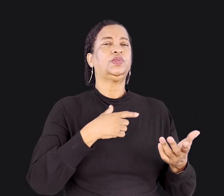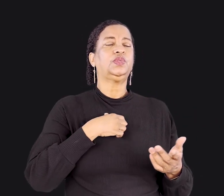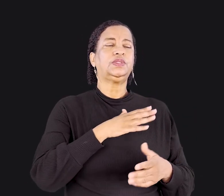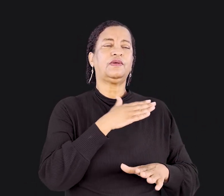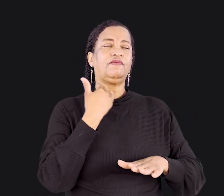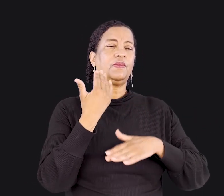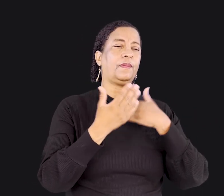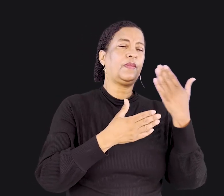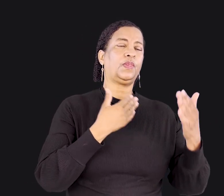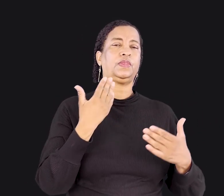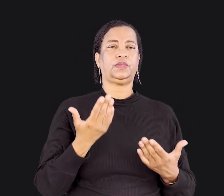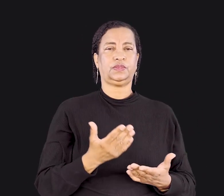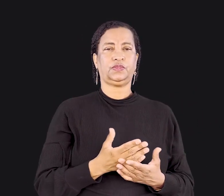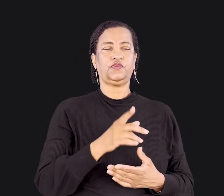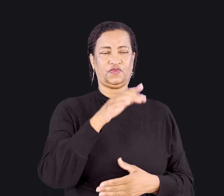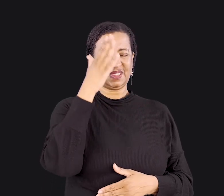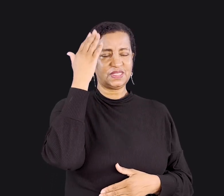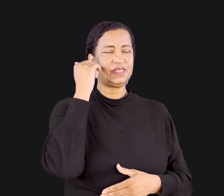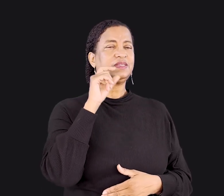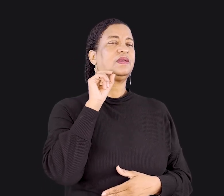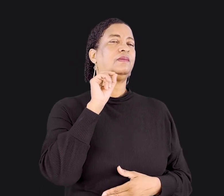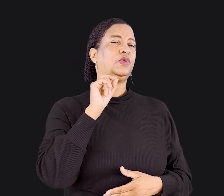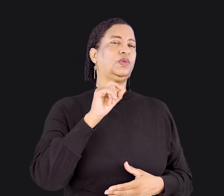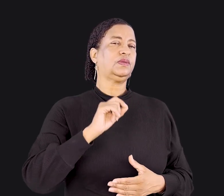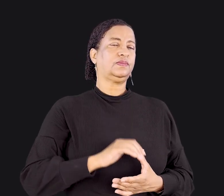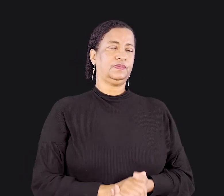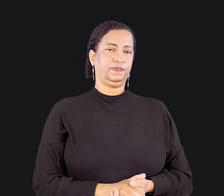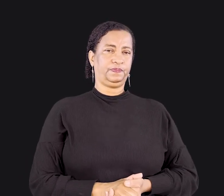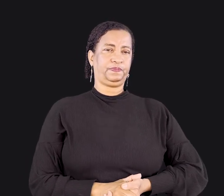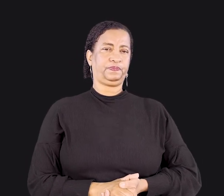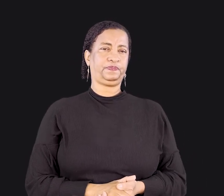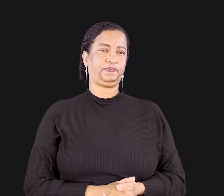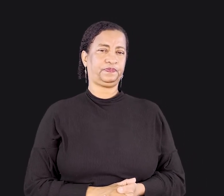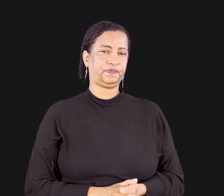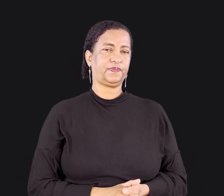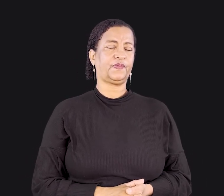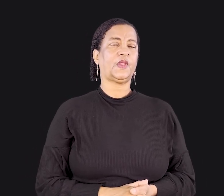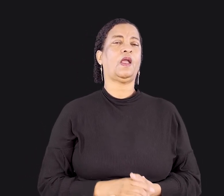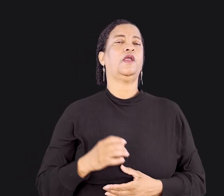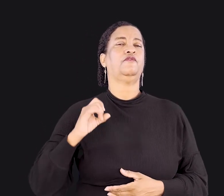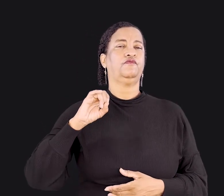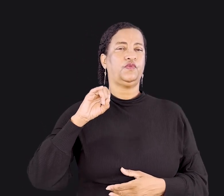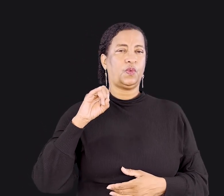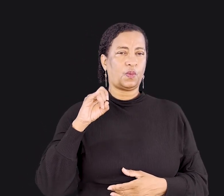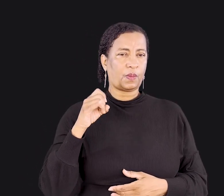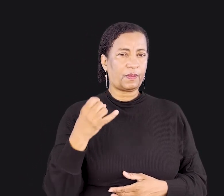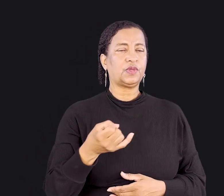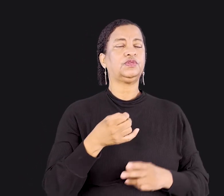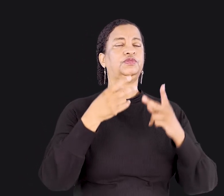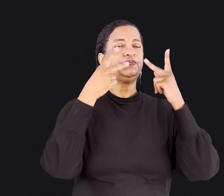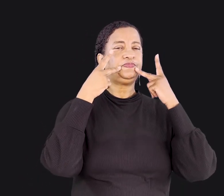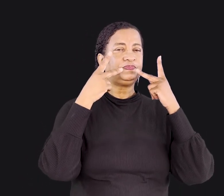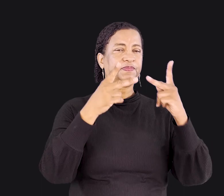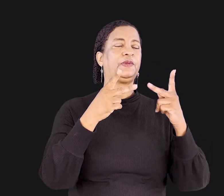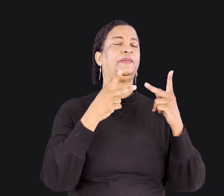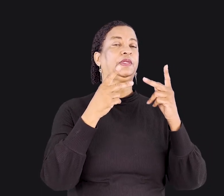estavam morrendo lá. Você sabe por acaso? Foi uma oportunidade tanto para pregar o Evangelho, não